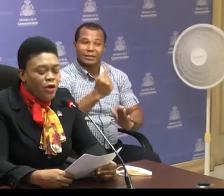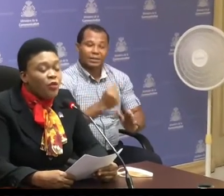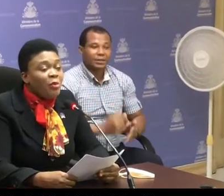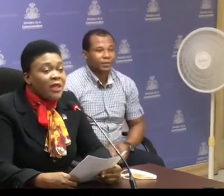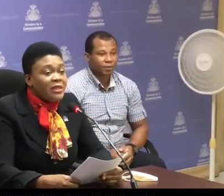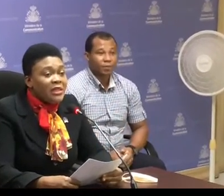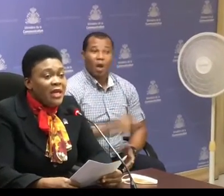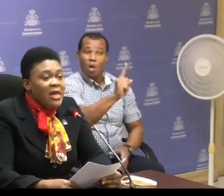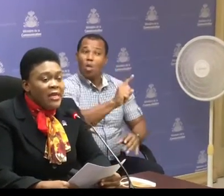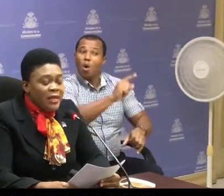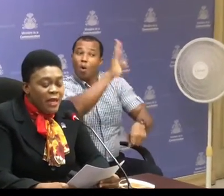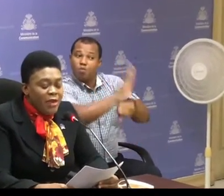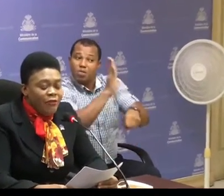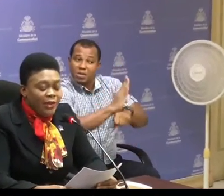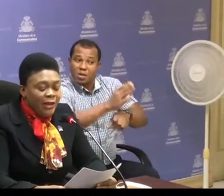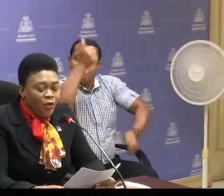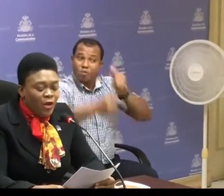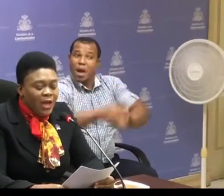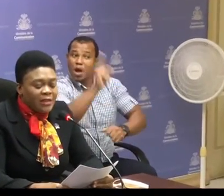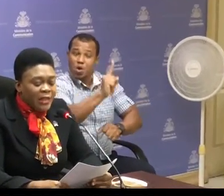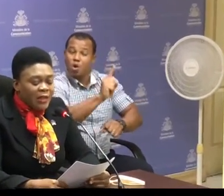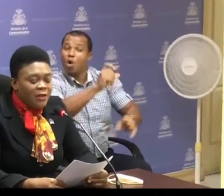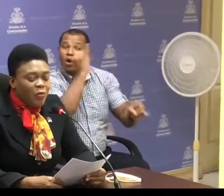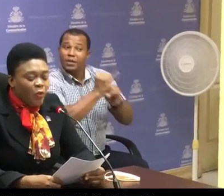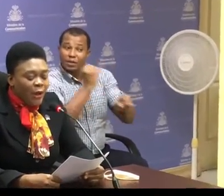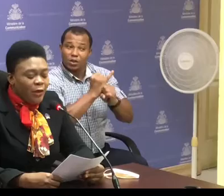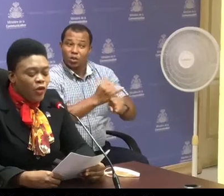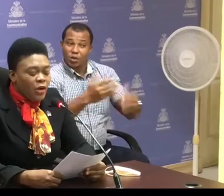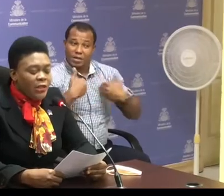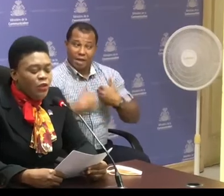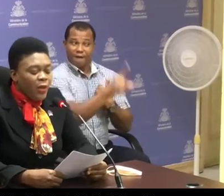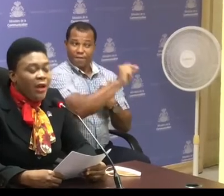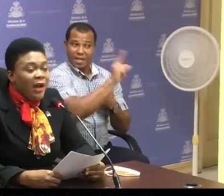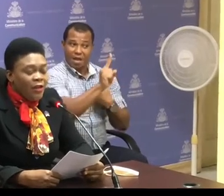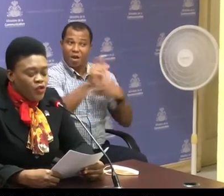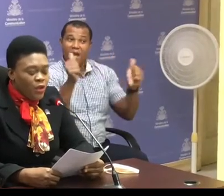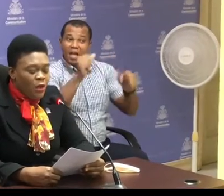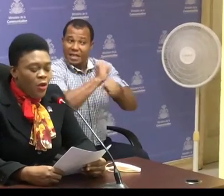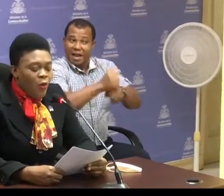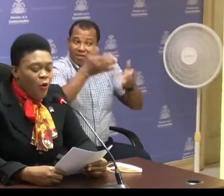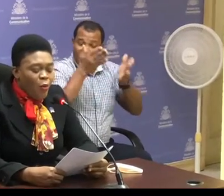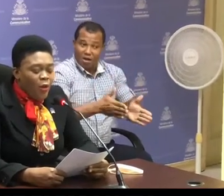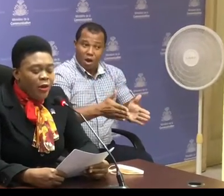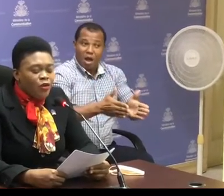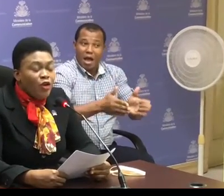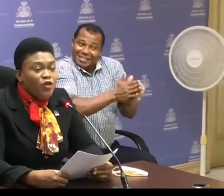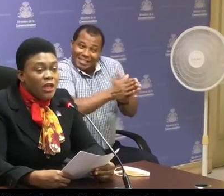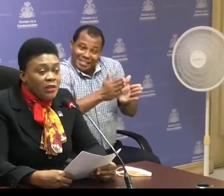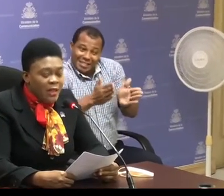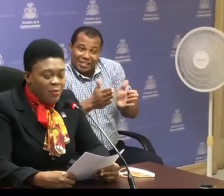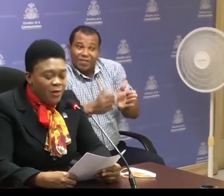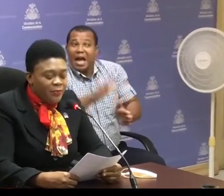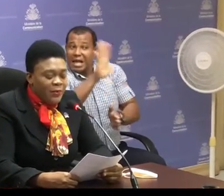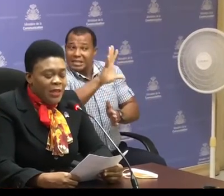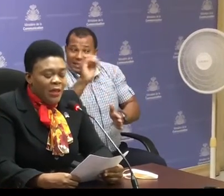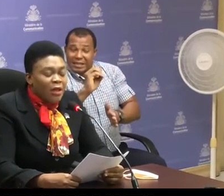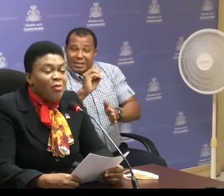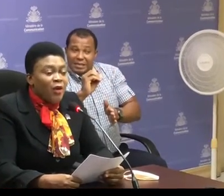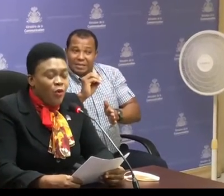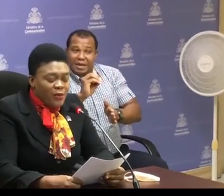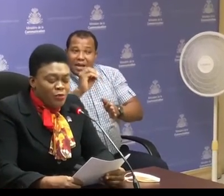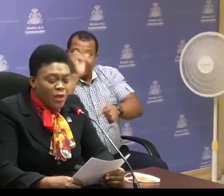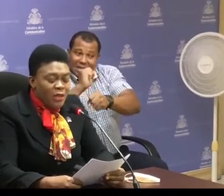une entreprise qui gagne 21 à 50 employés, donc il doit engager au moins il y a un monde qui est handicapé.